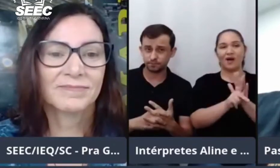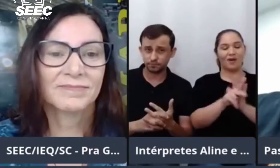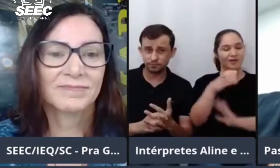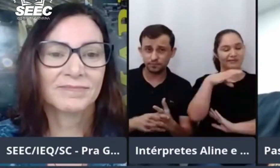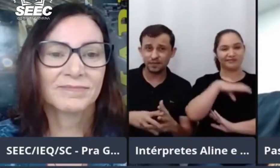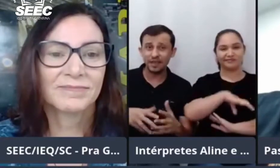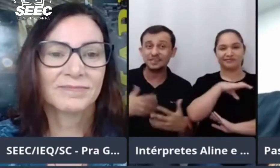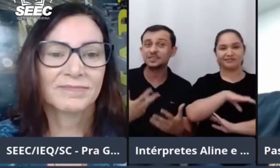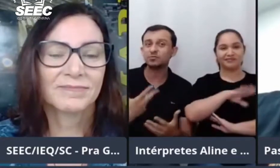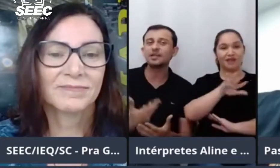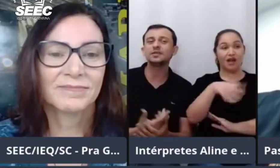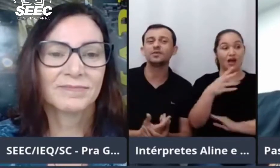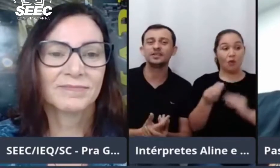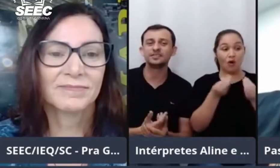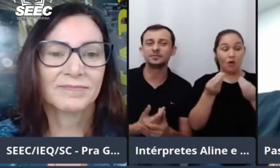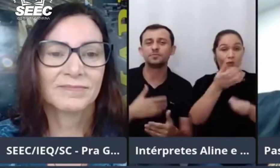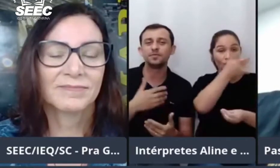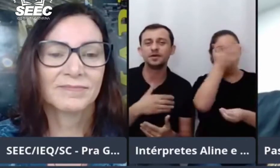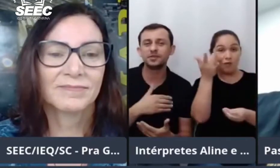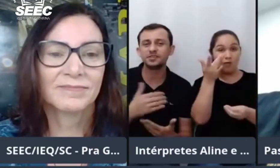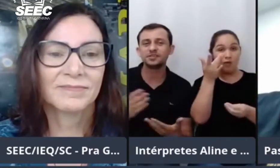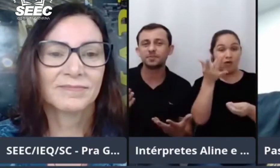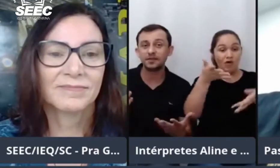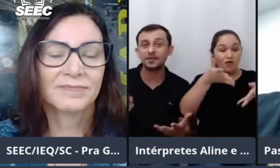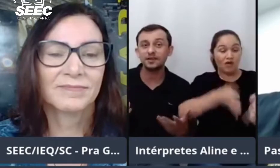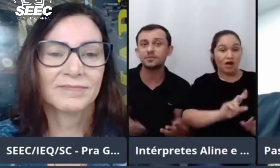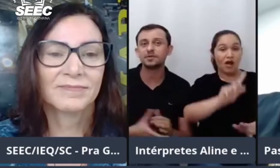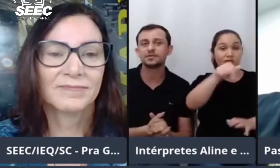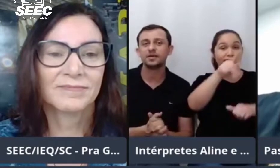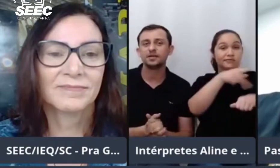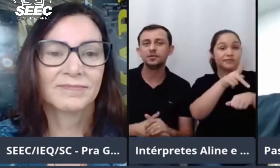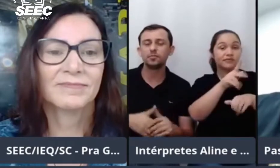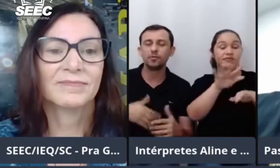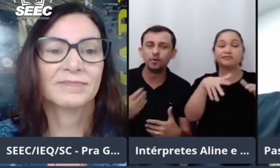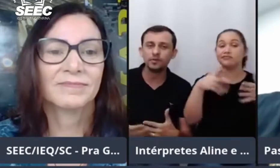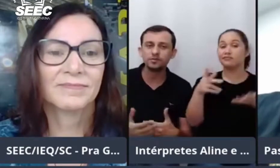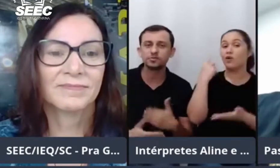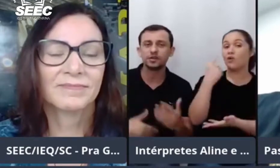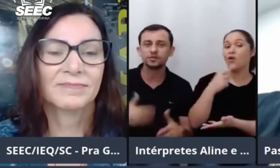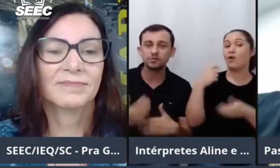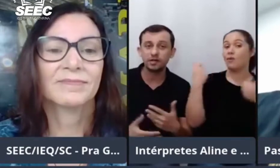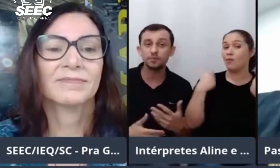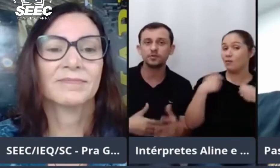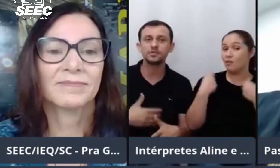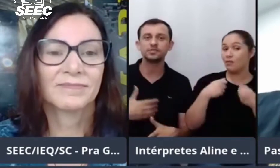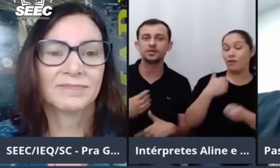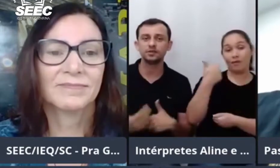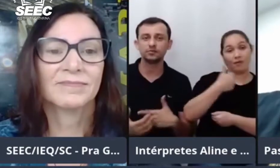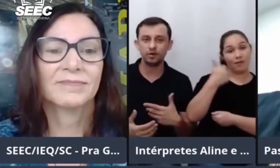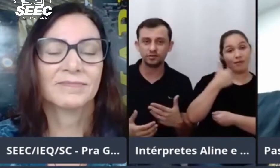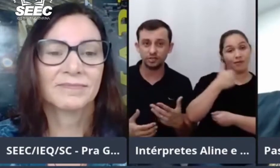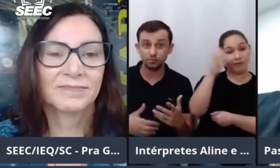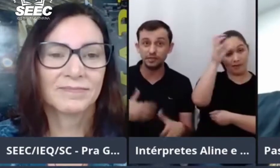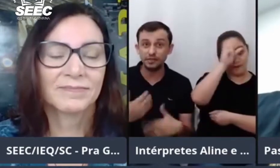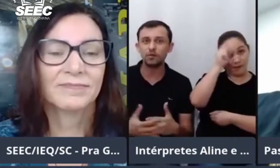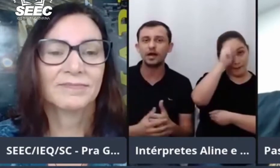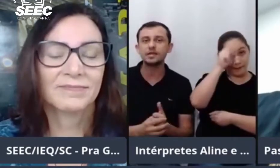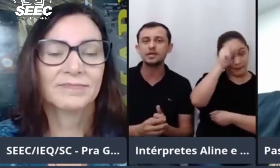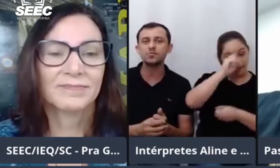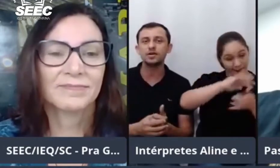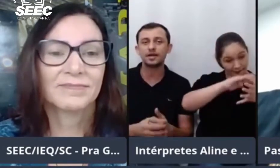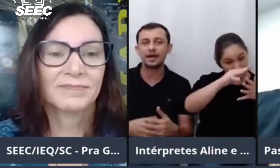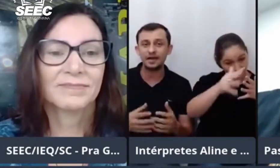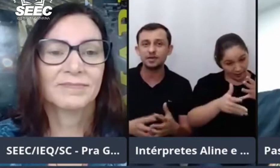porque é a segunda língua deles. Primeiramente, eles aprendem a Libras. Depois de um certo tempo, quando eles já dominam